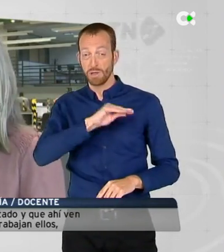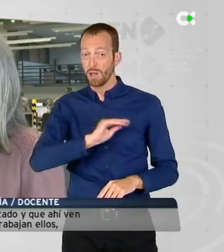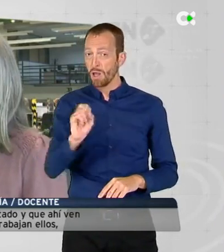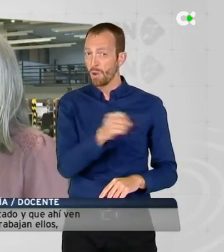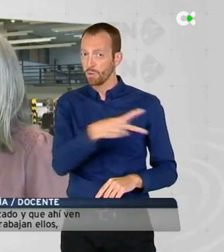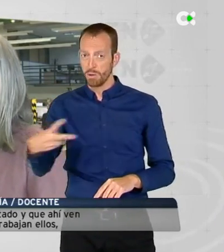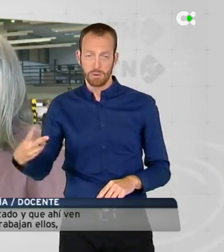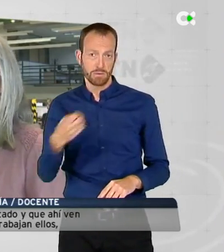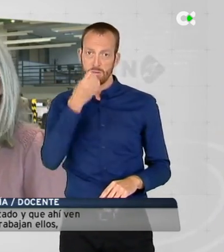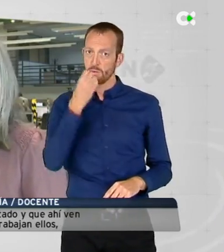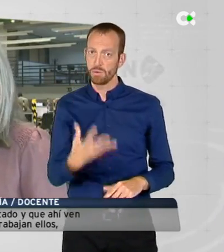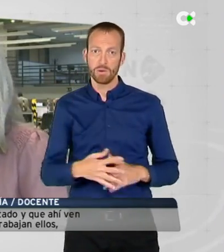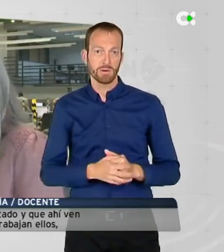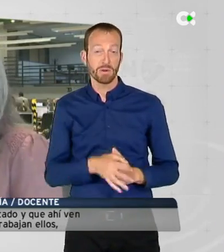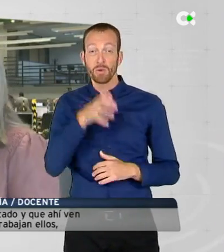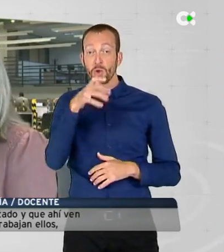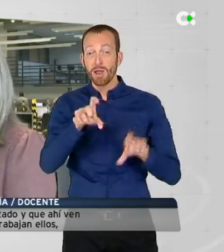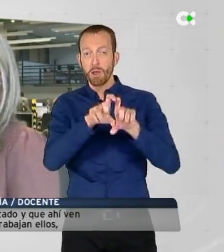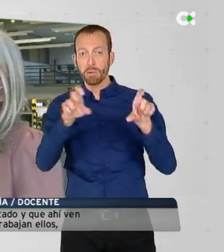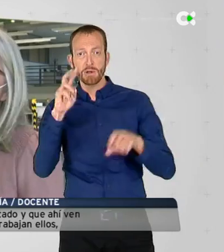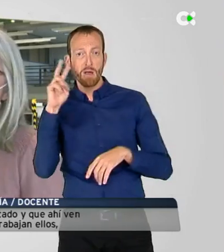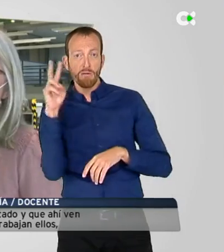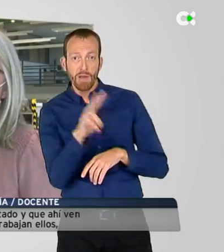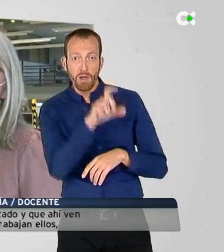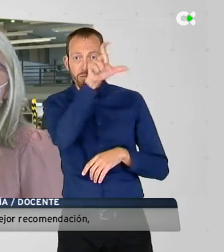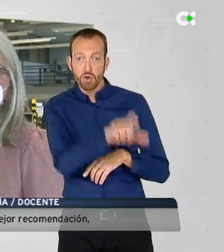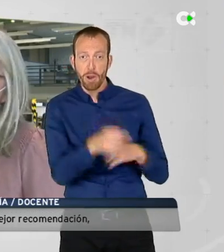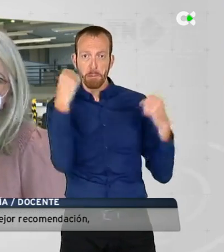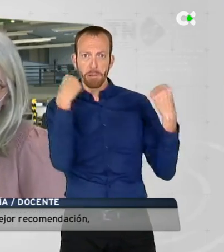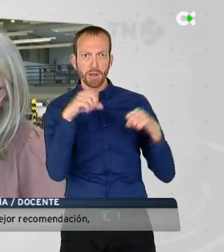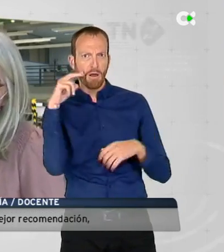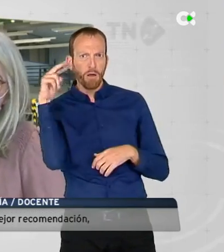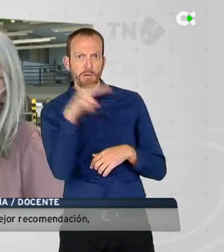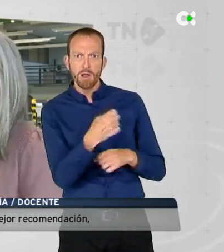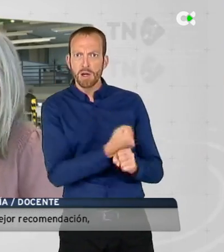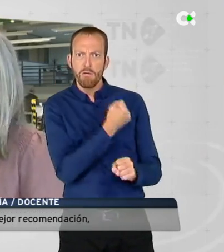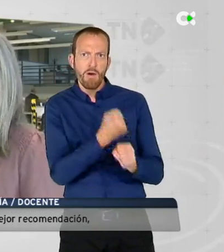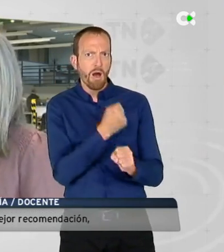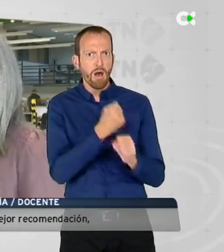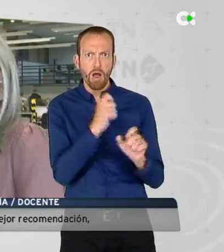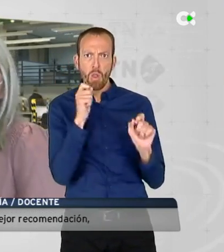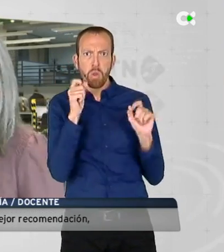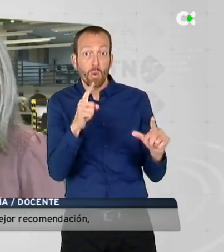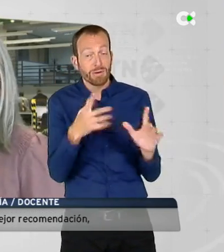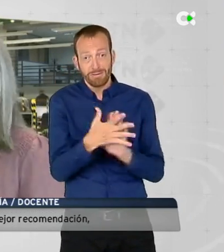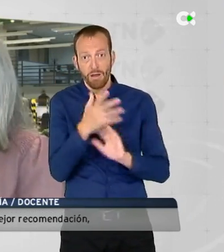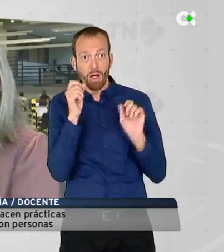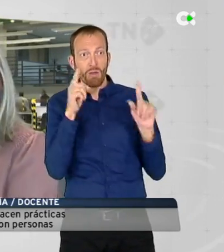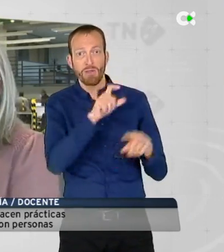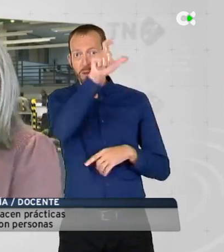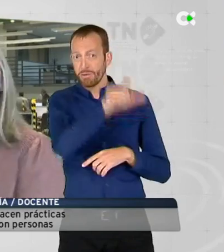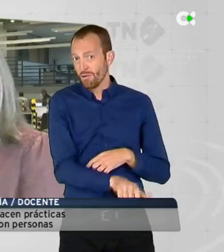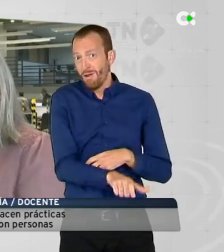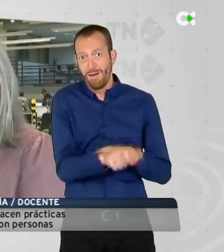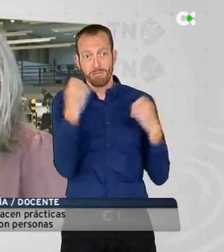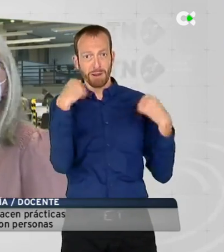buen resultado y que ahí ven in situ cómo trabajan ellos. Porque esa es la mejor recomendación, cuando ellos